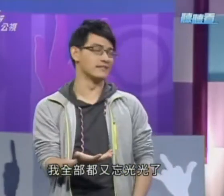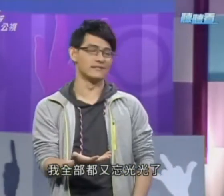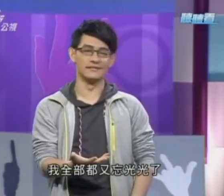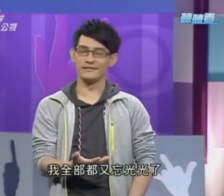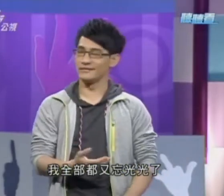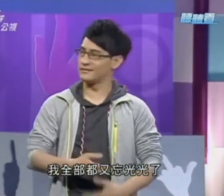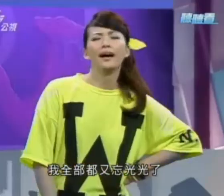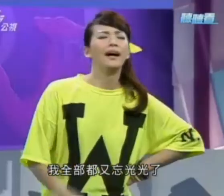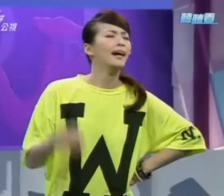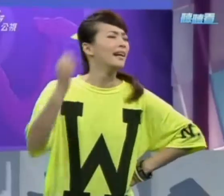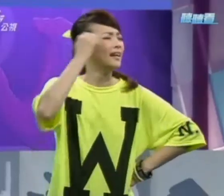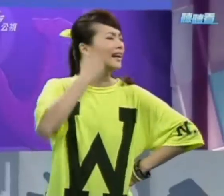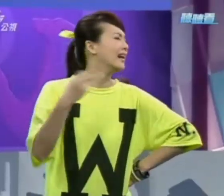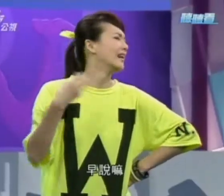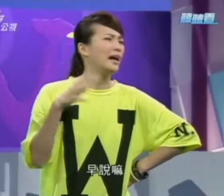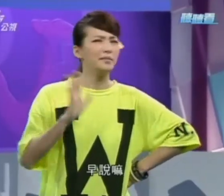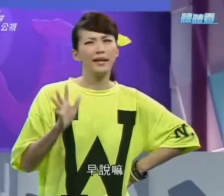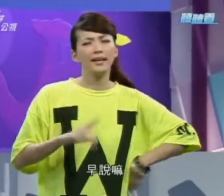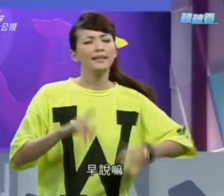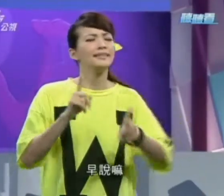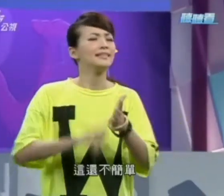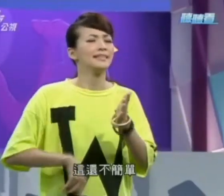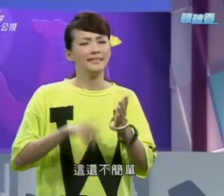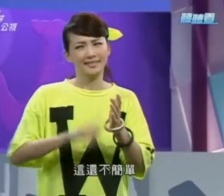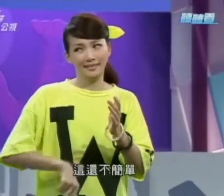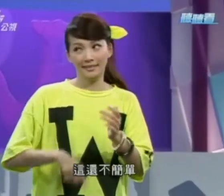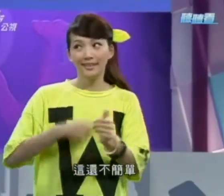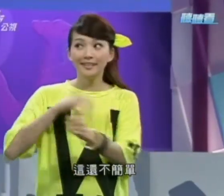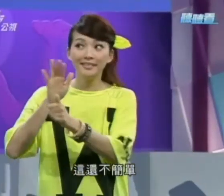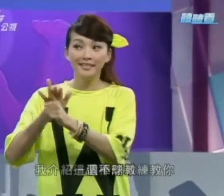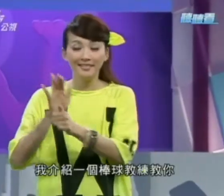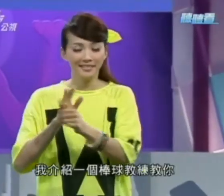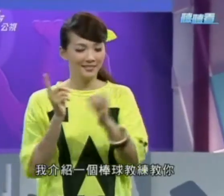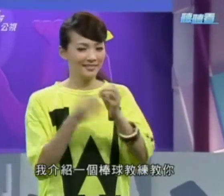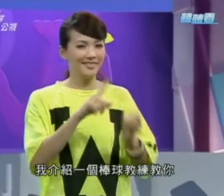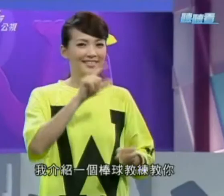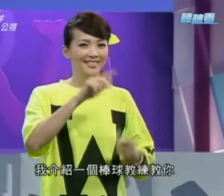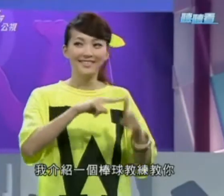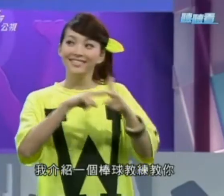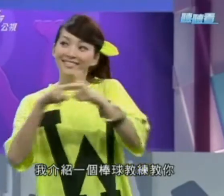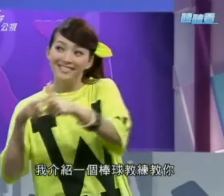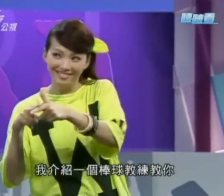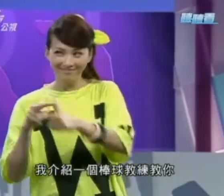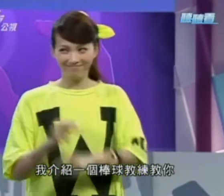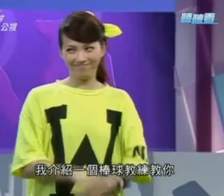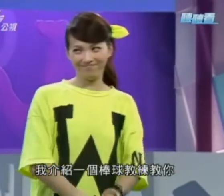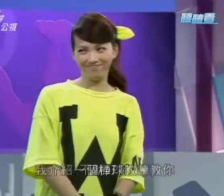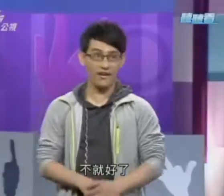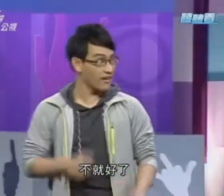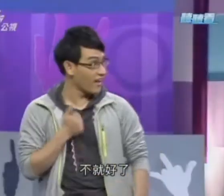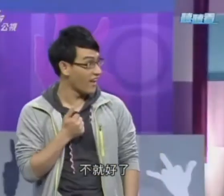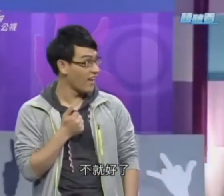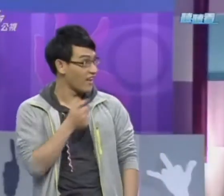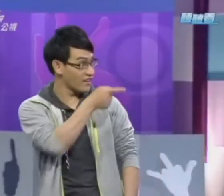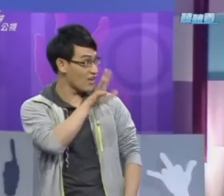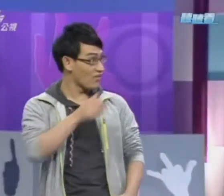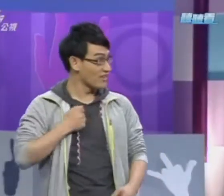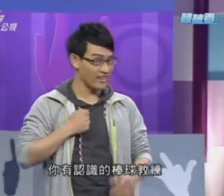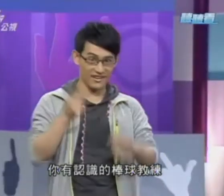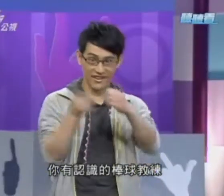光了。 哎，早说嘛，这还不简单，我介绍一个棒球教练教你不就好了？ 啊，你有认识